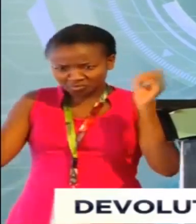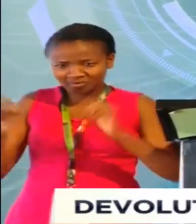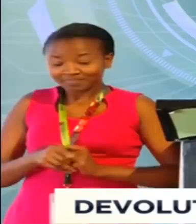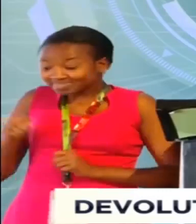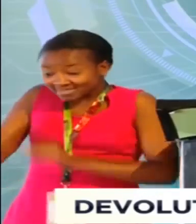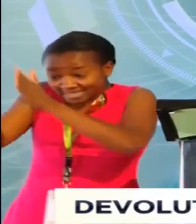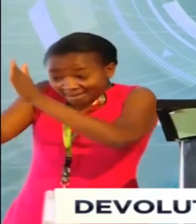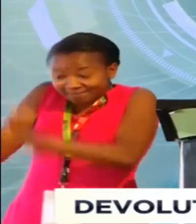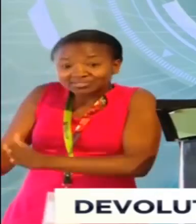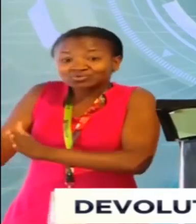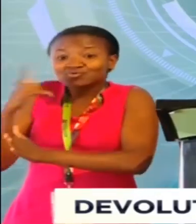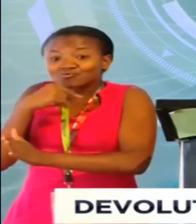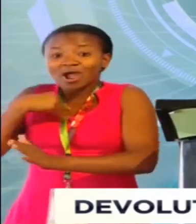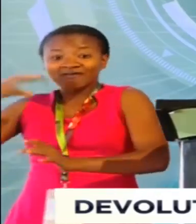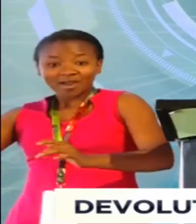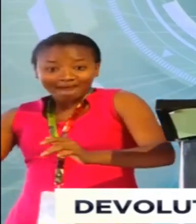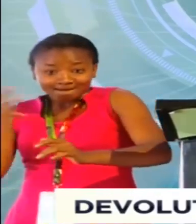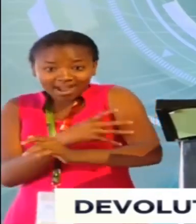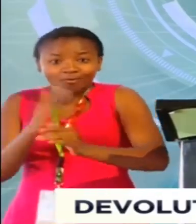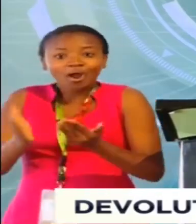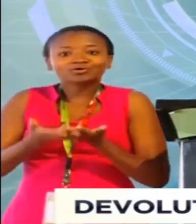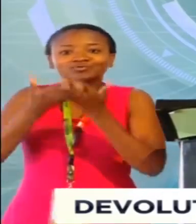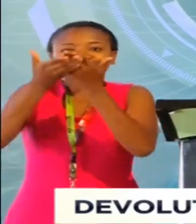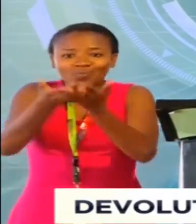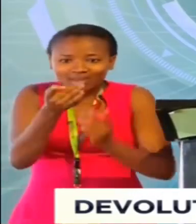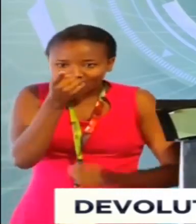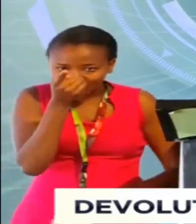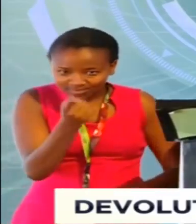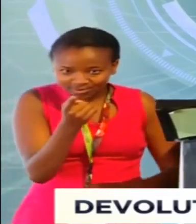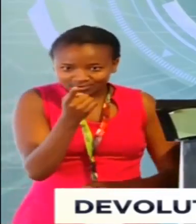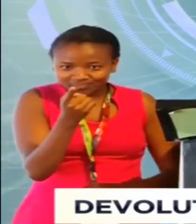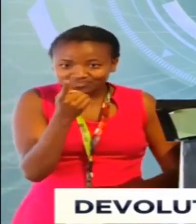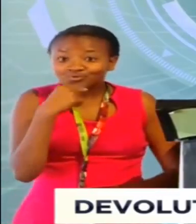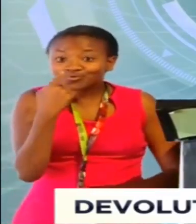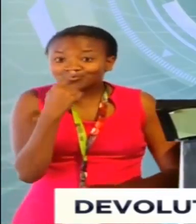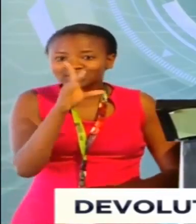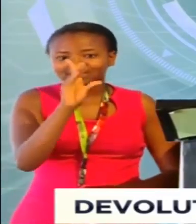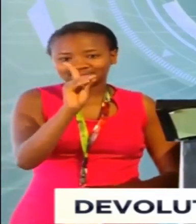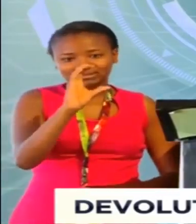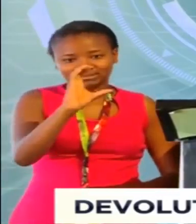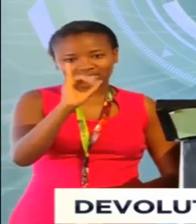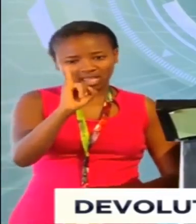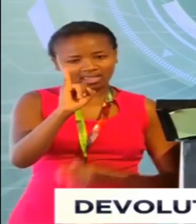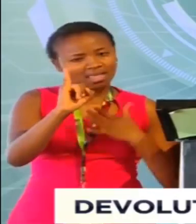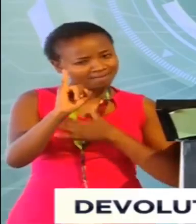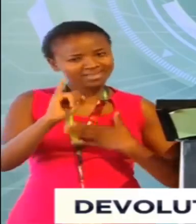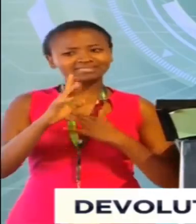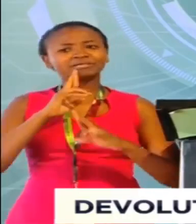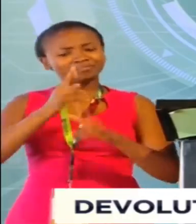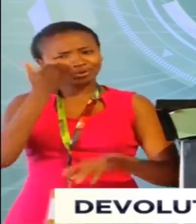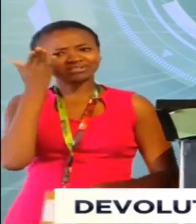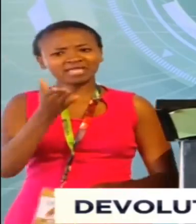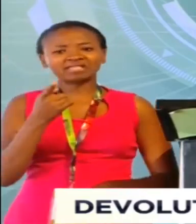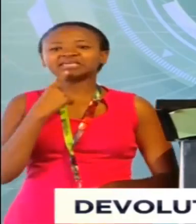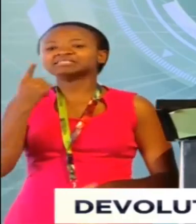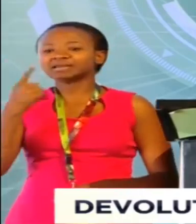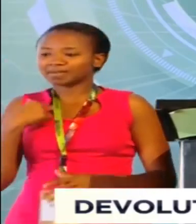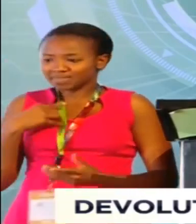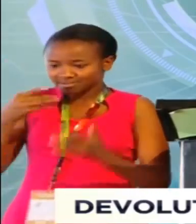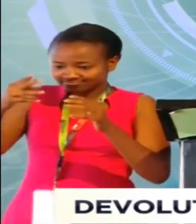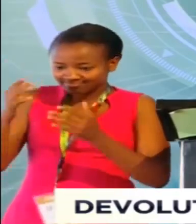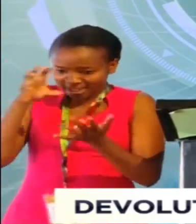Yeah? Ule mtu ambaye akona uwezo wa kukusaidia ni DCI. Kwenda upeleke huku alafu useme nimepeleka